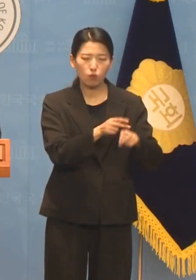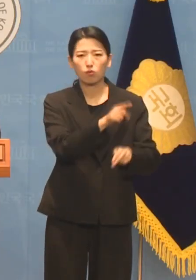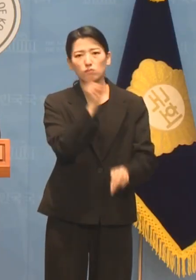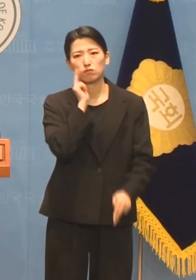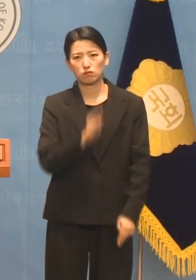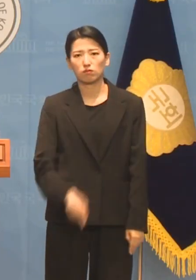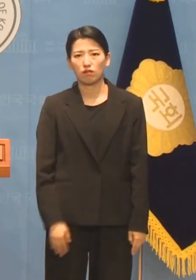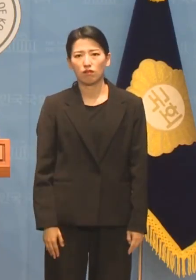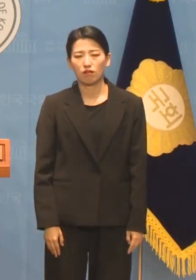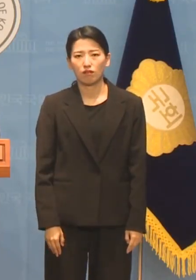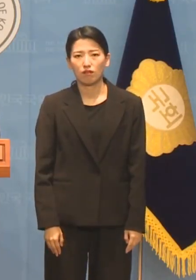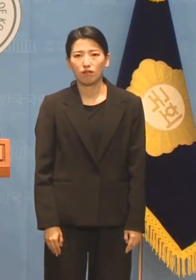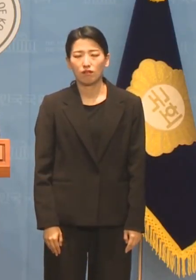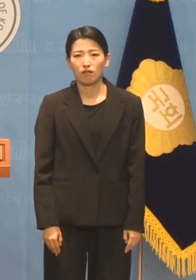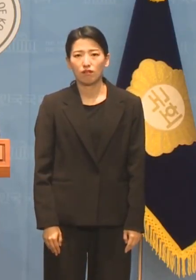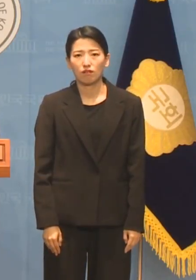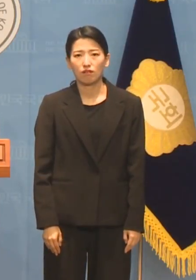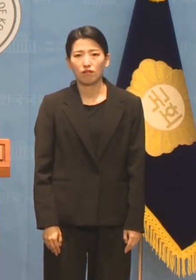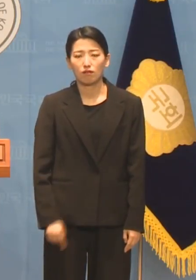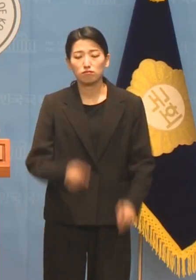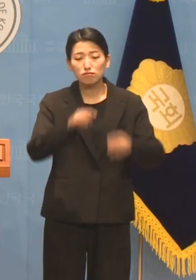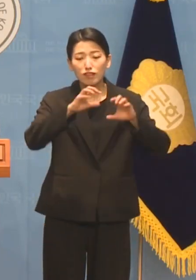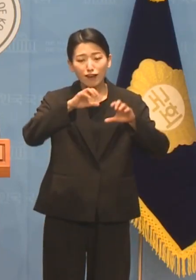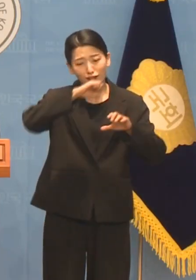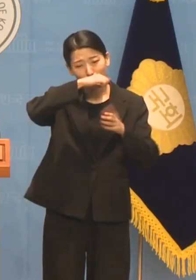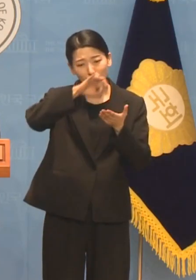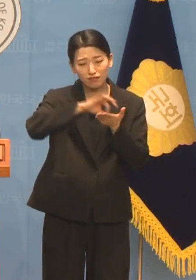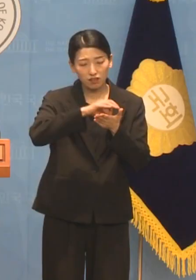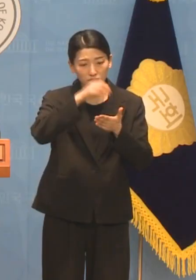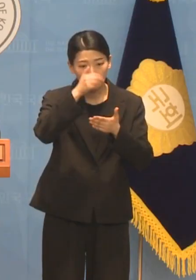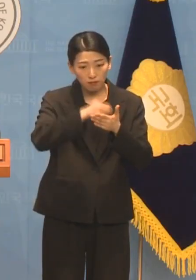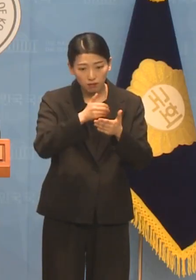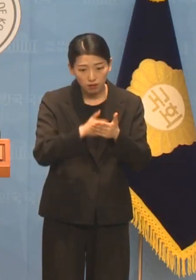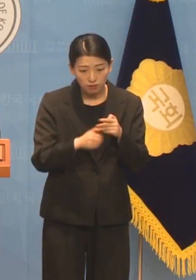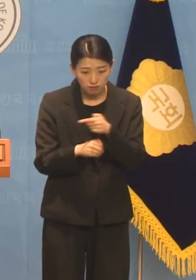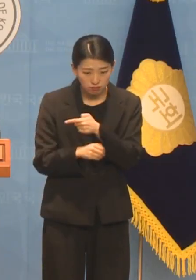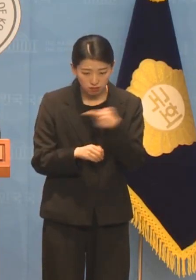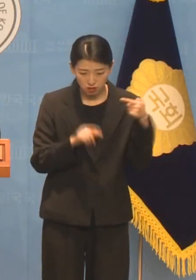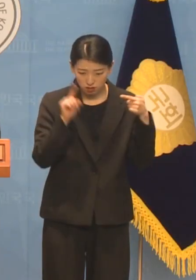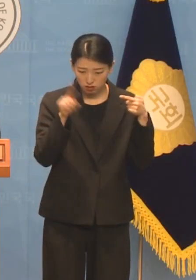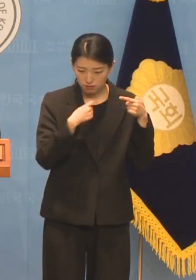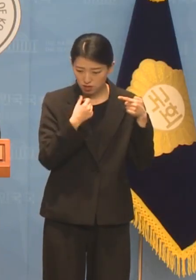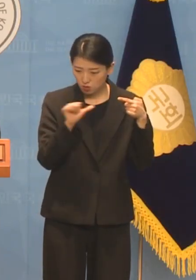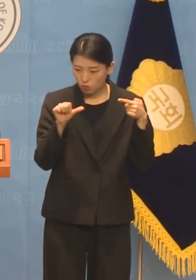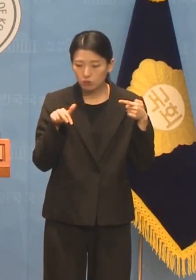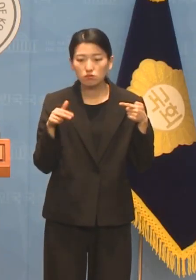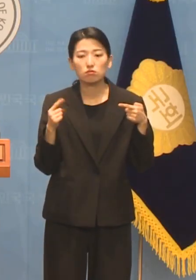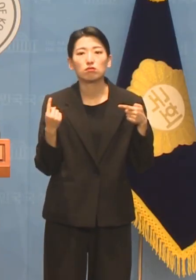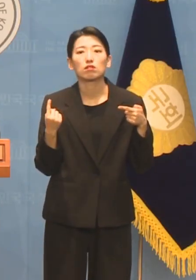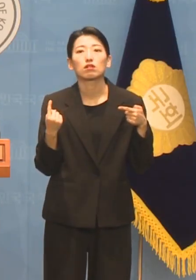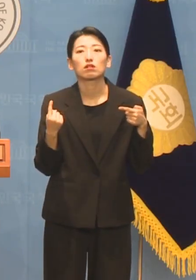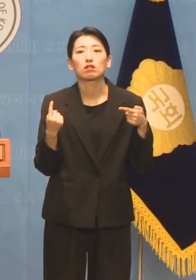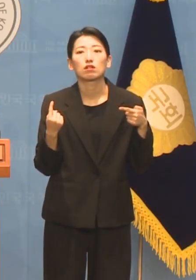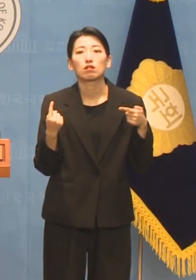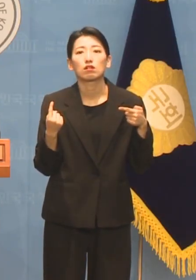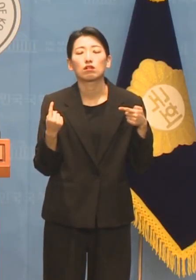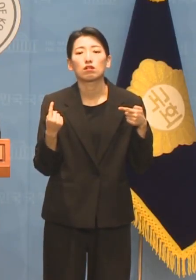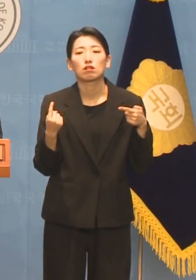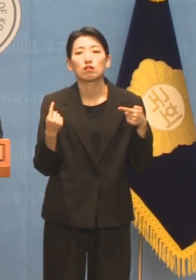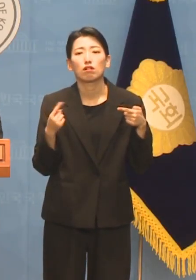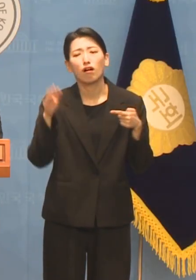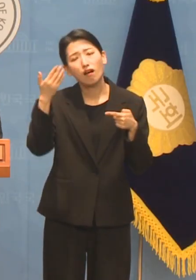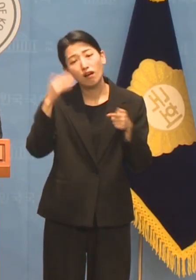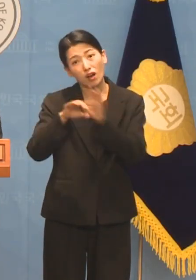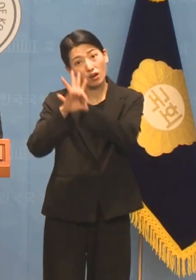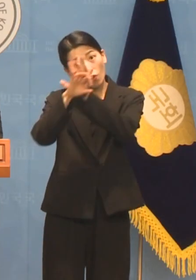이렇게 정산된 관리재정수지, 즉 나라 살림 적자는 무려 마이너스 105조 원으로 모두가 극히 힘들었던